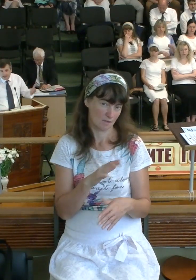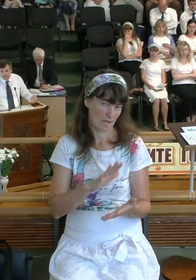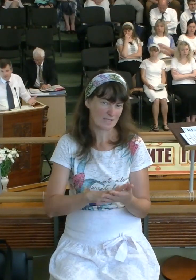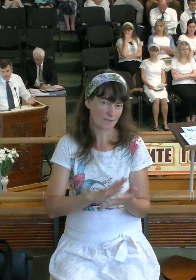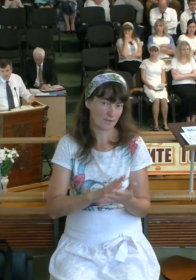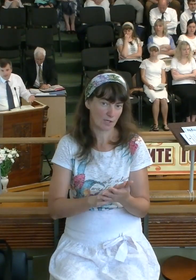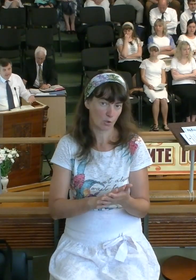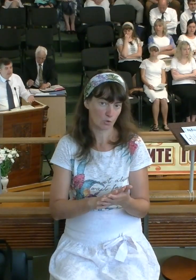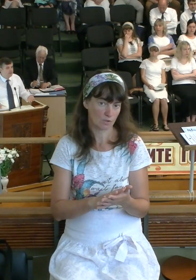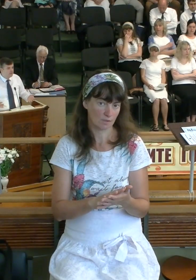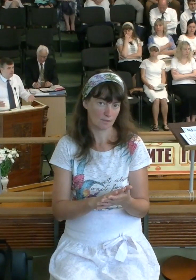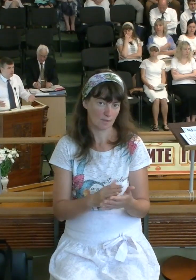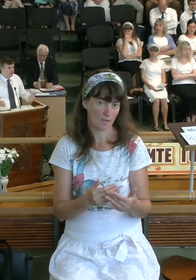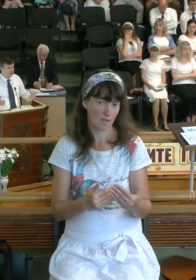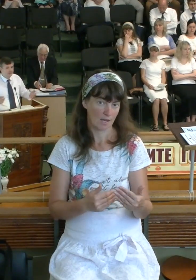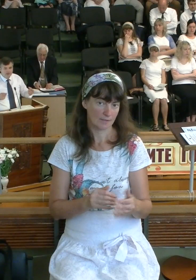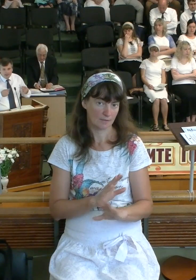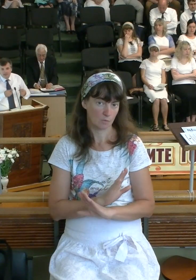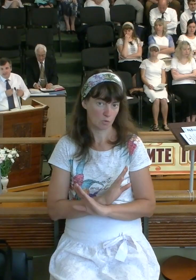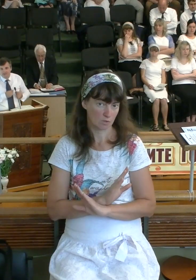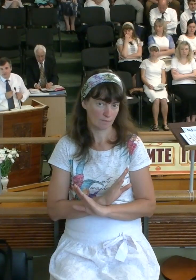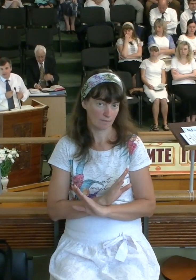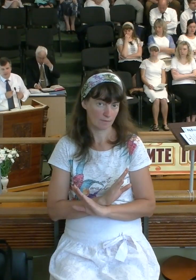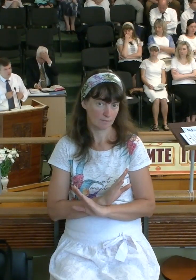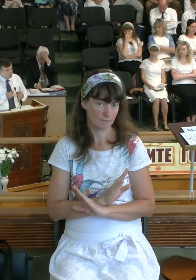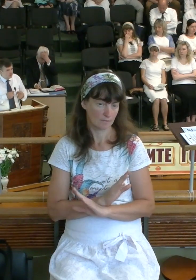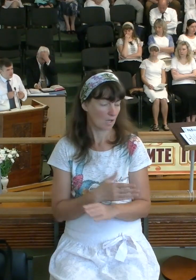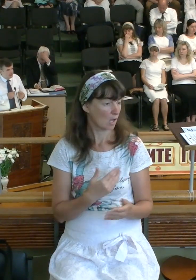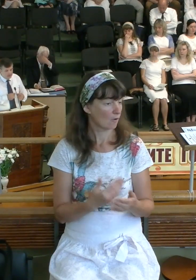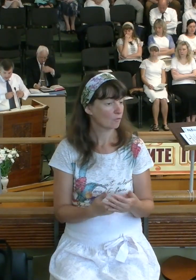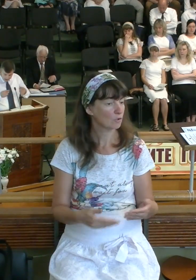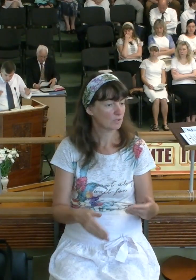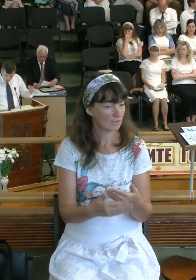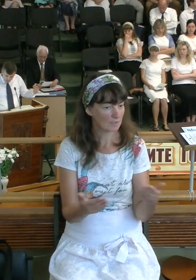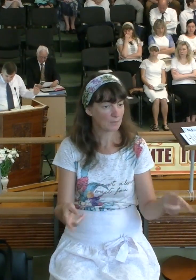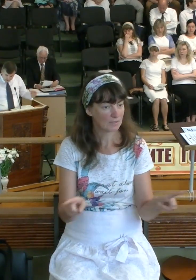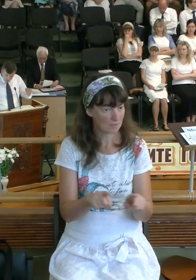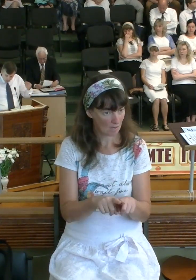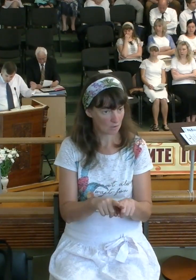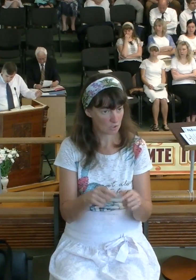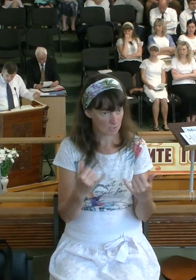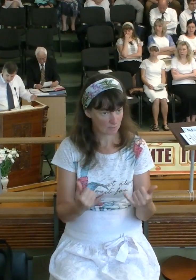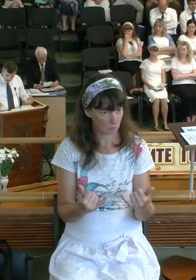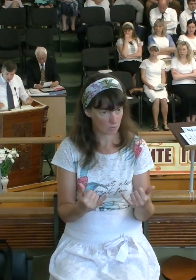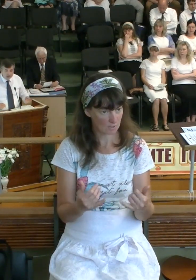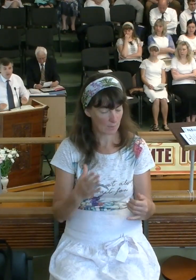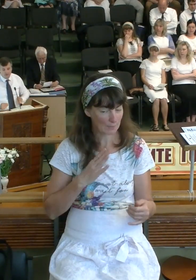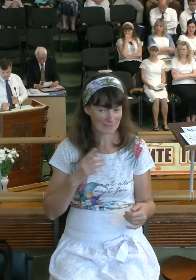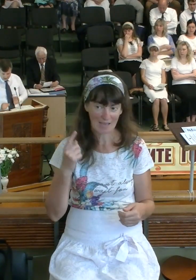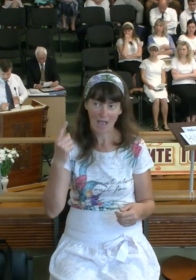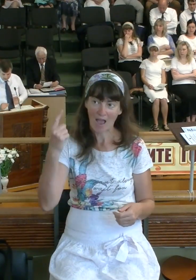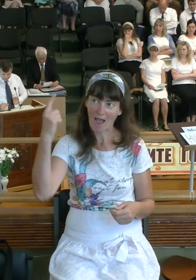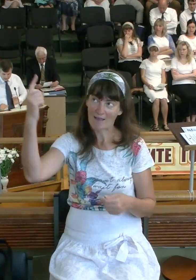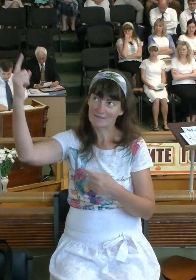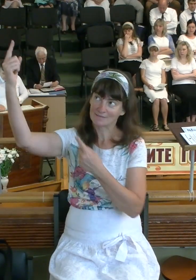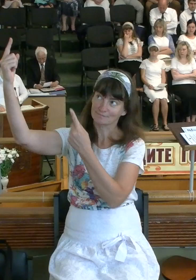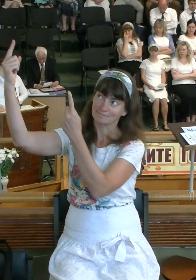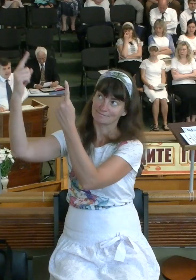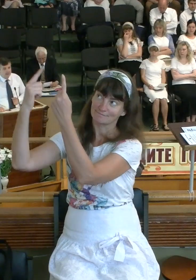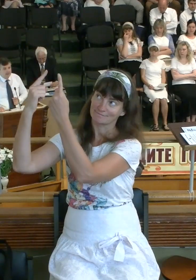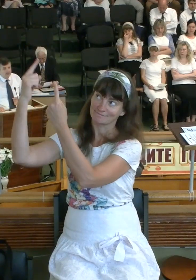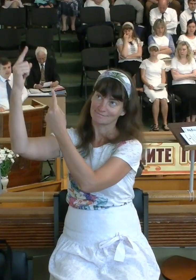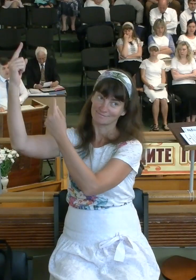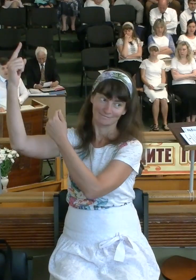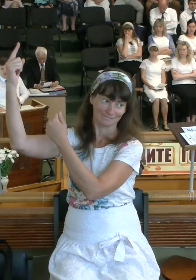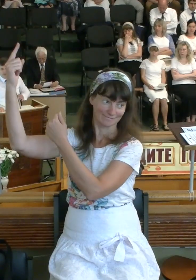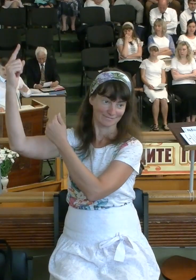остаться молитвенно и задавать вопросы именно к своему сердцу. «Господи, а что вам со мной, что с моей жизнью не в порядке?» Вы